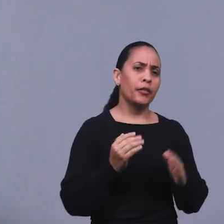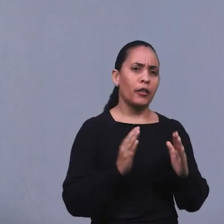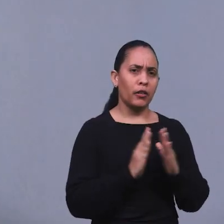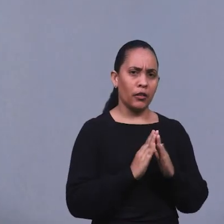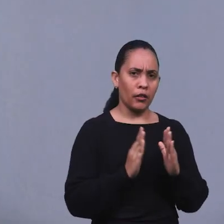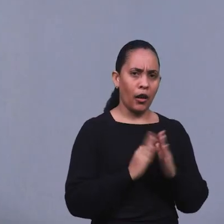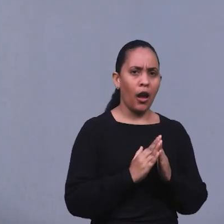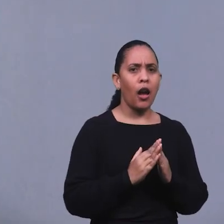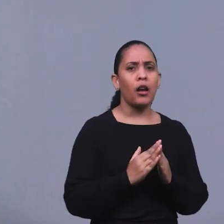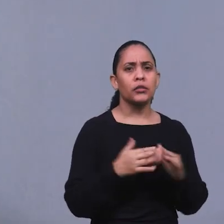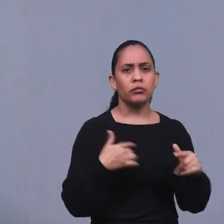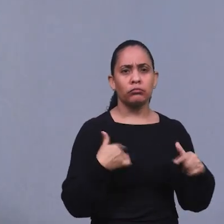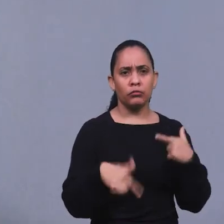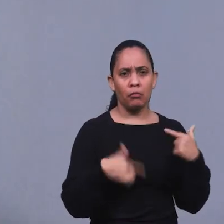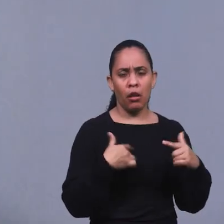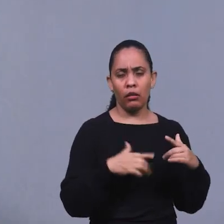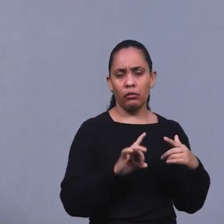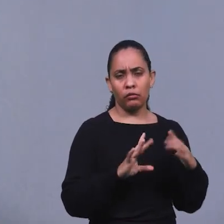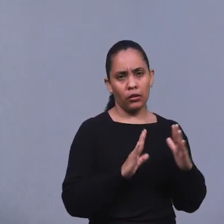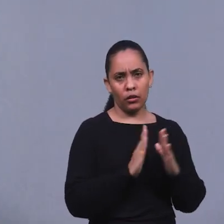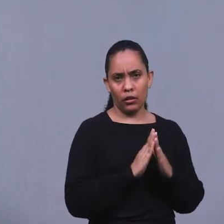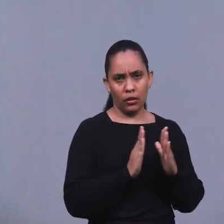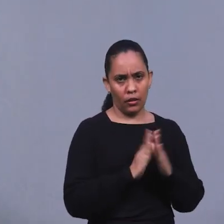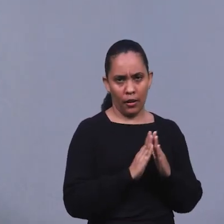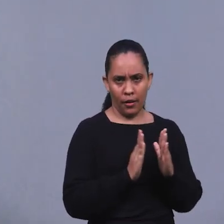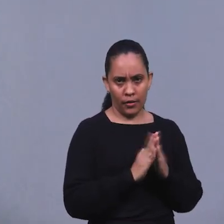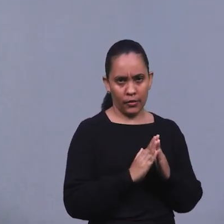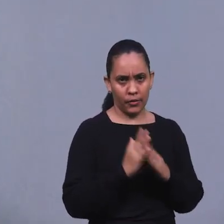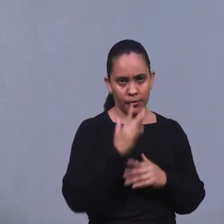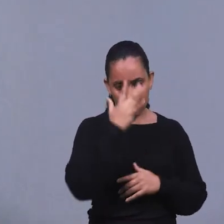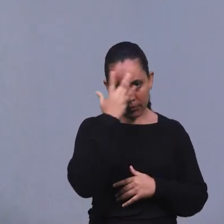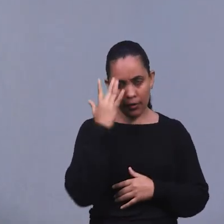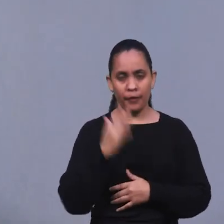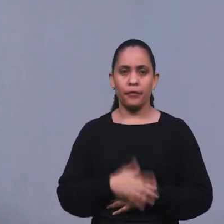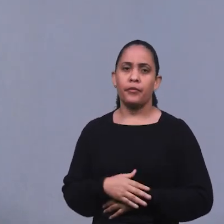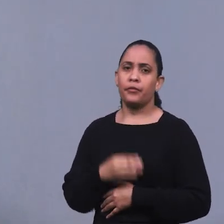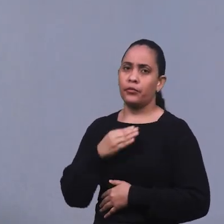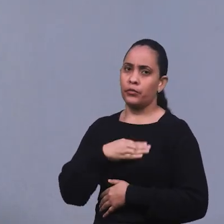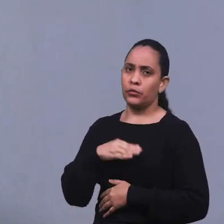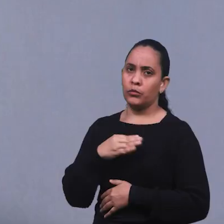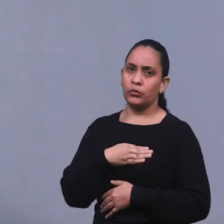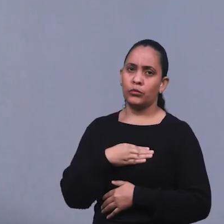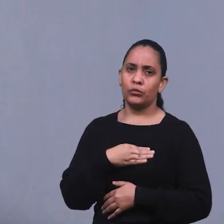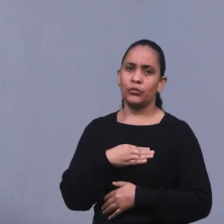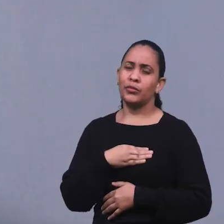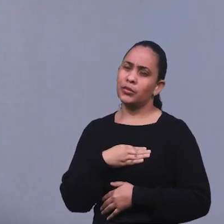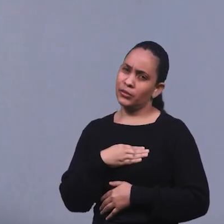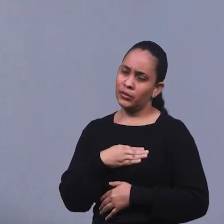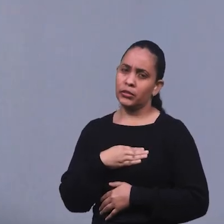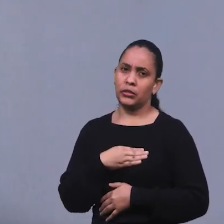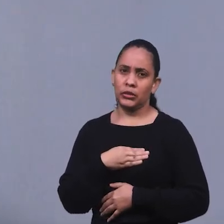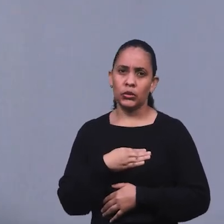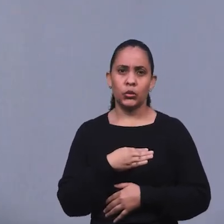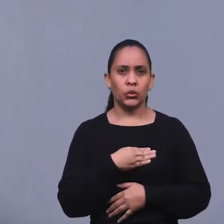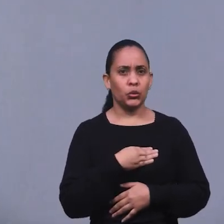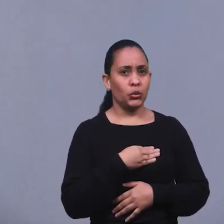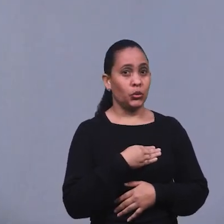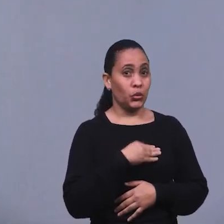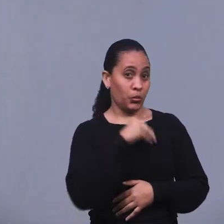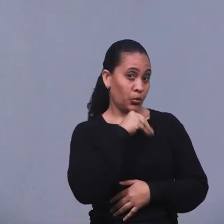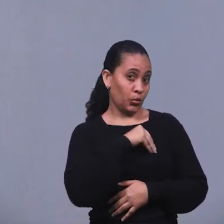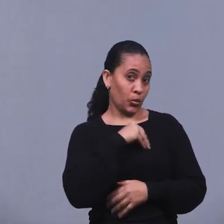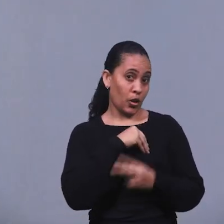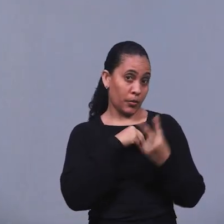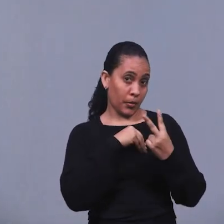está inserida numa família de baixa renda, que o salário da família é até 2 salários mínimos, Uhum. aí é um pouquinho diferente do